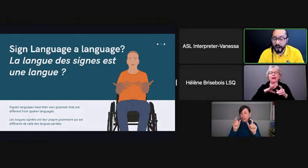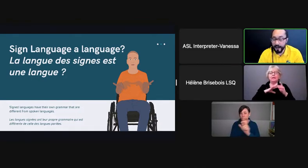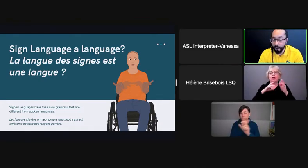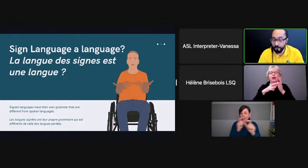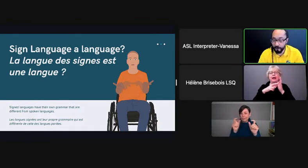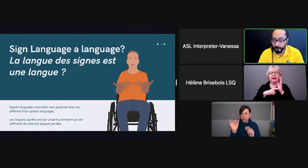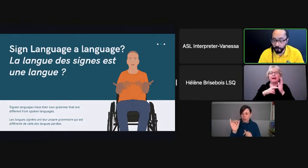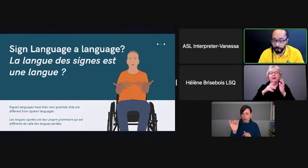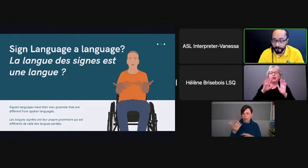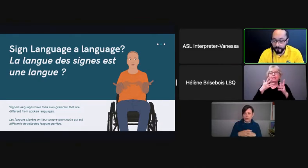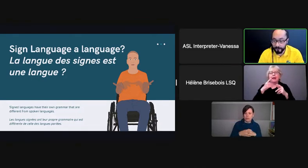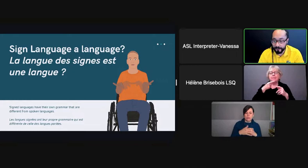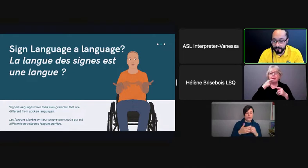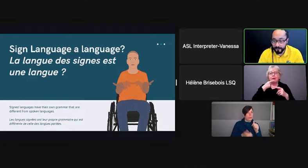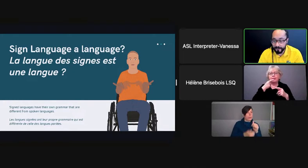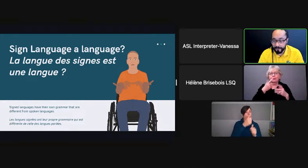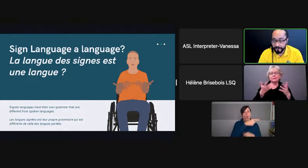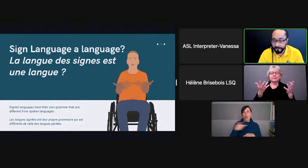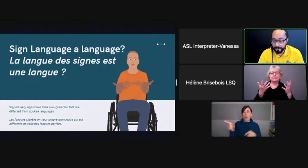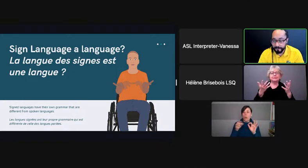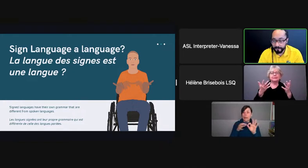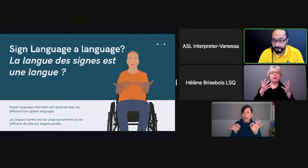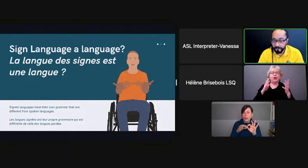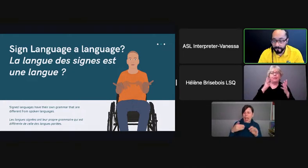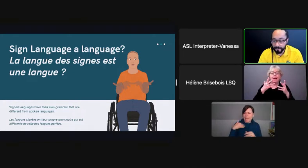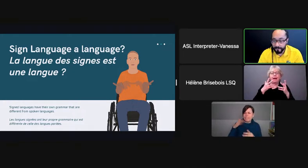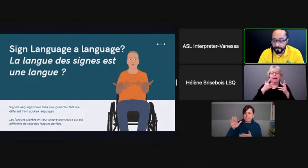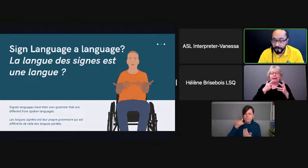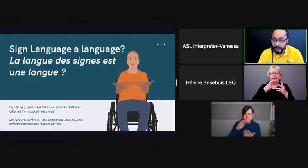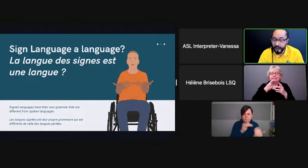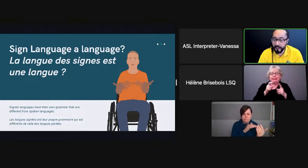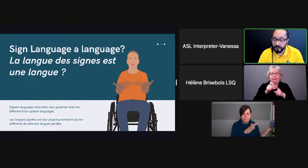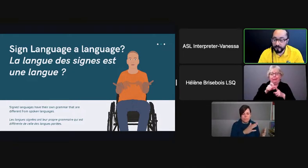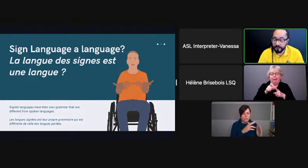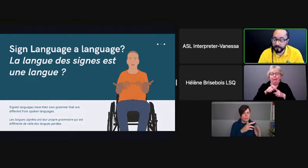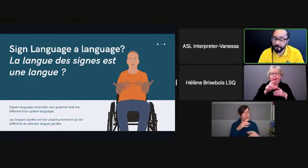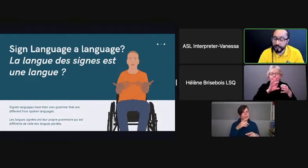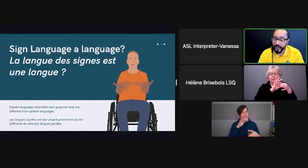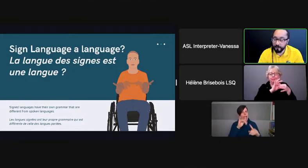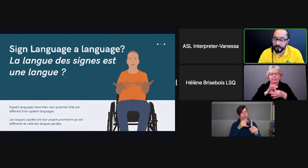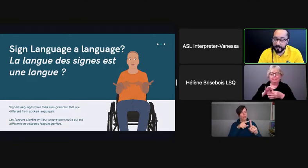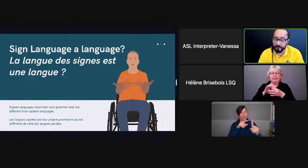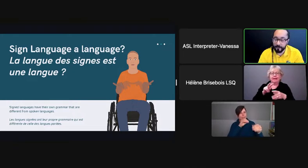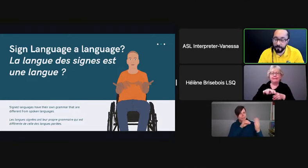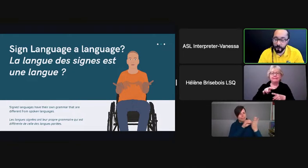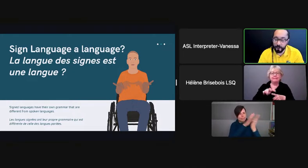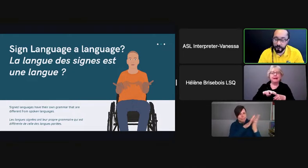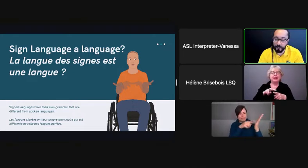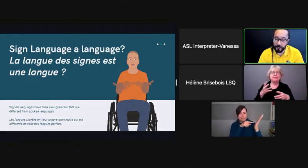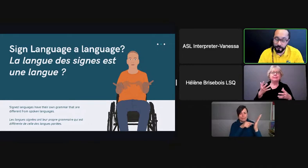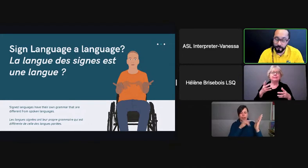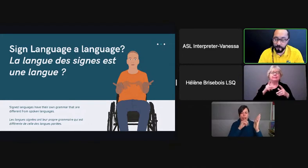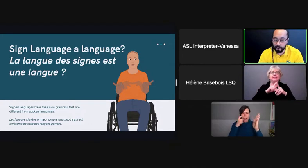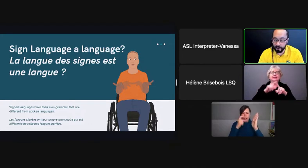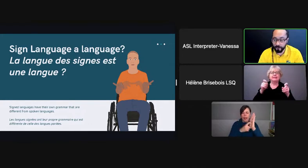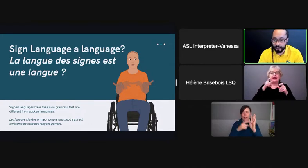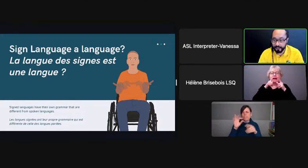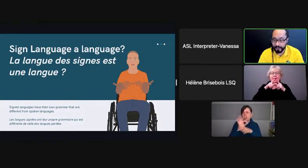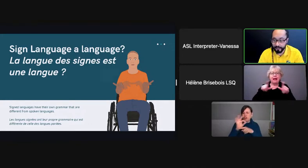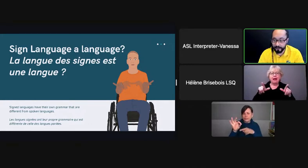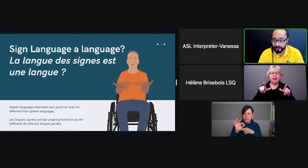La prononciation, la façon de prononcer les mots, l'accord des verbes, et différentes langues ont